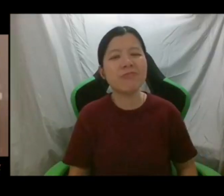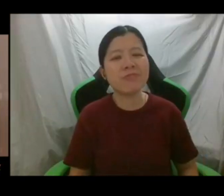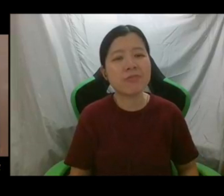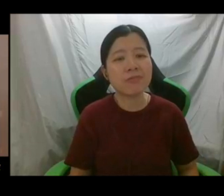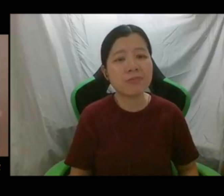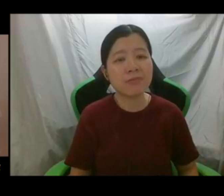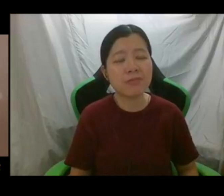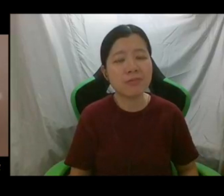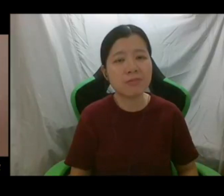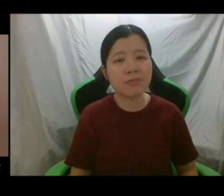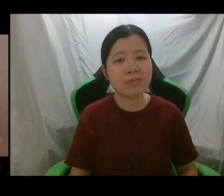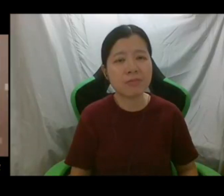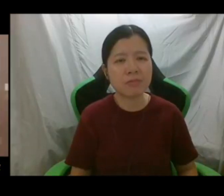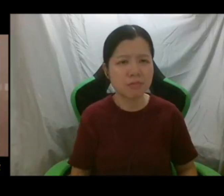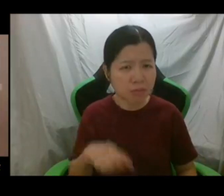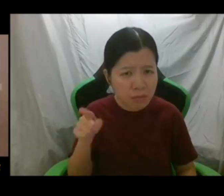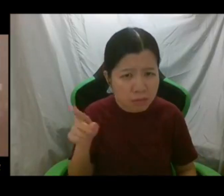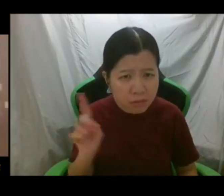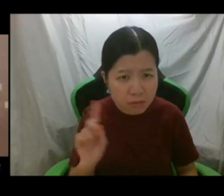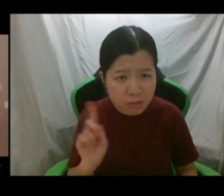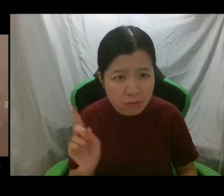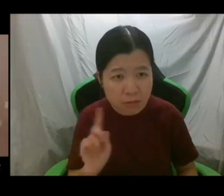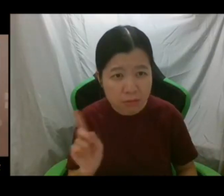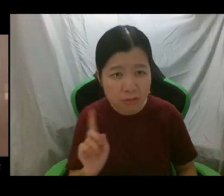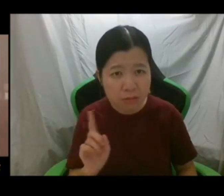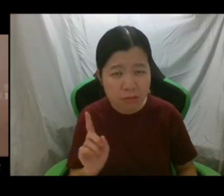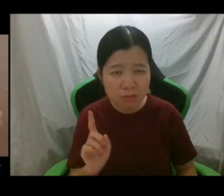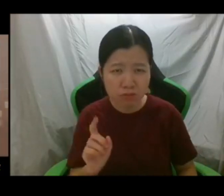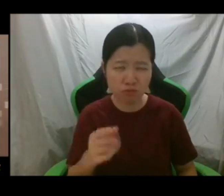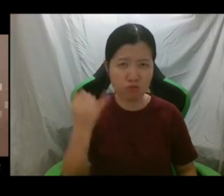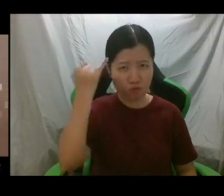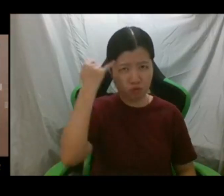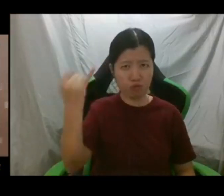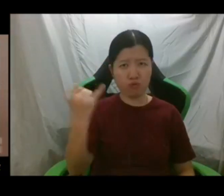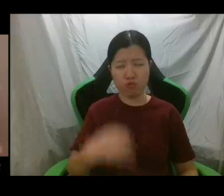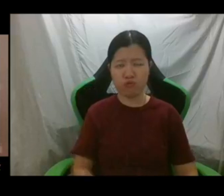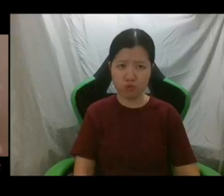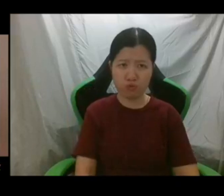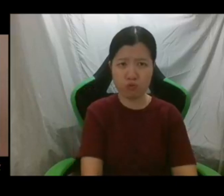咁呢幅又係乜嘢嚟㗎？我都唔知道嘅。